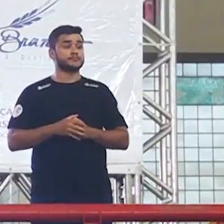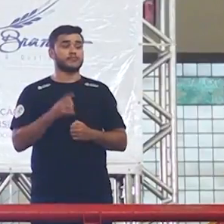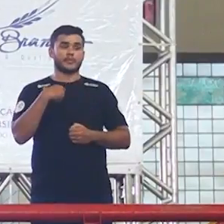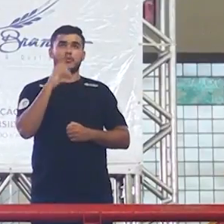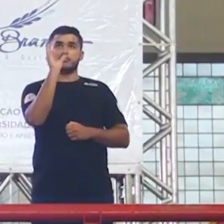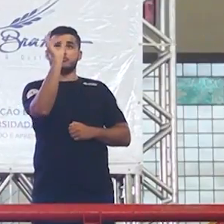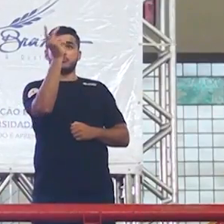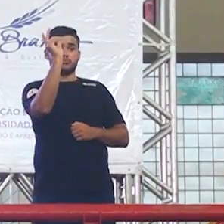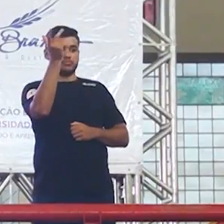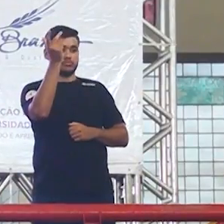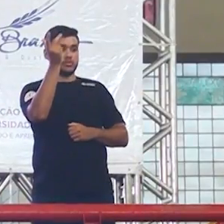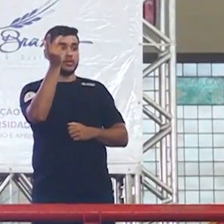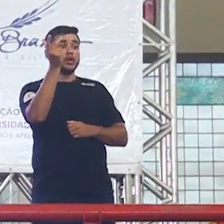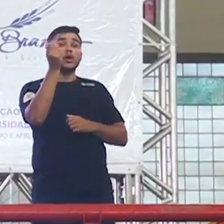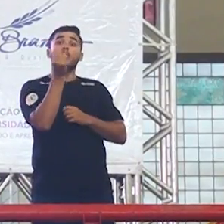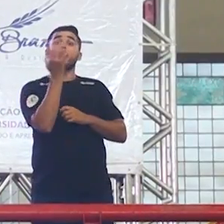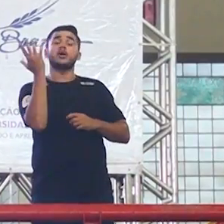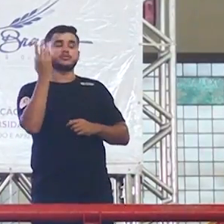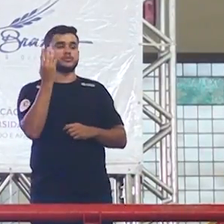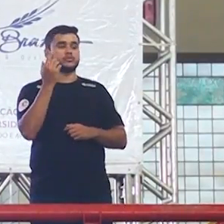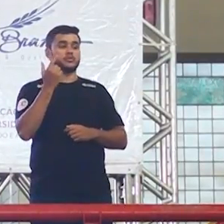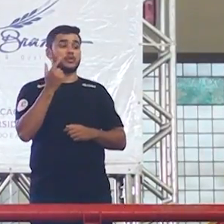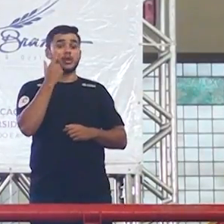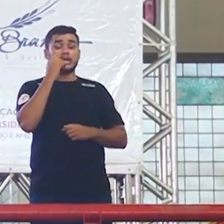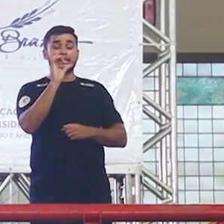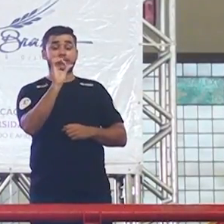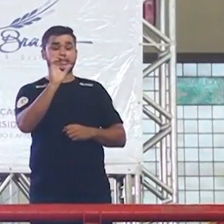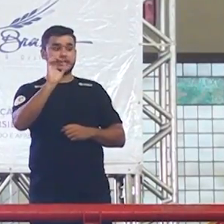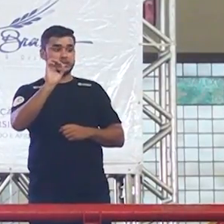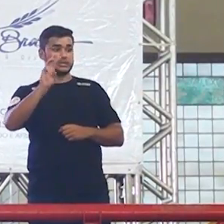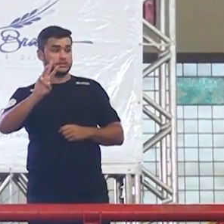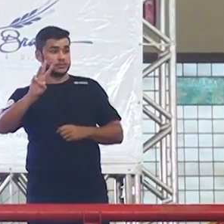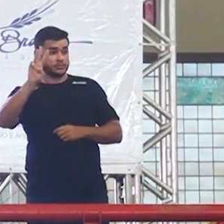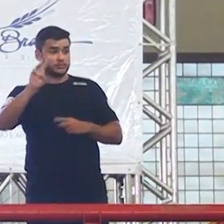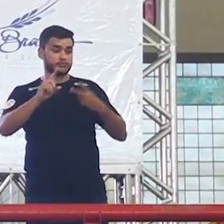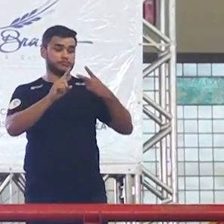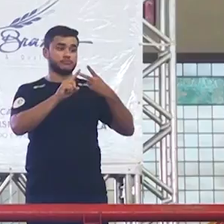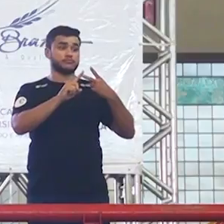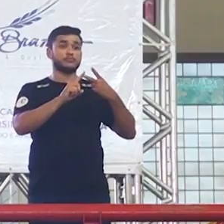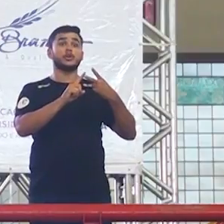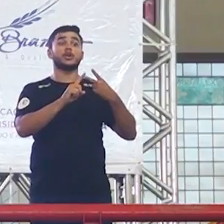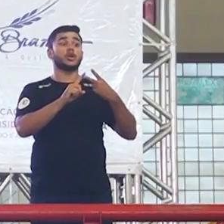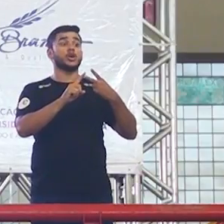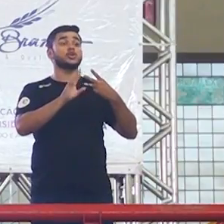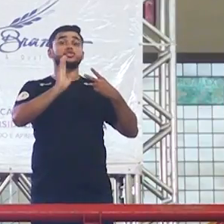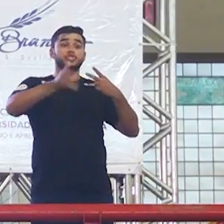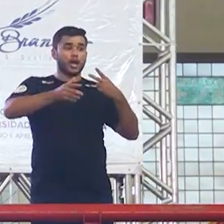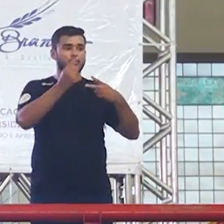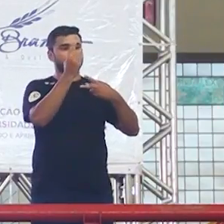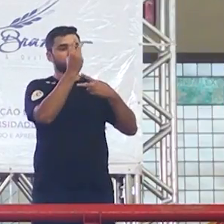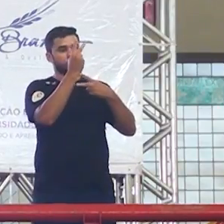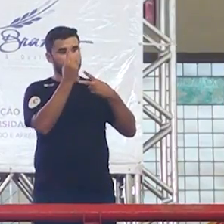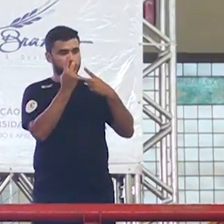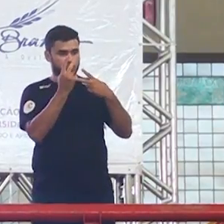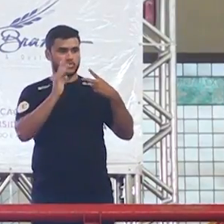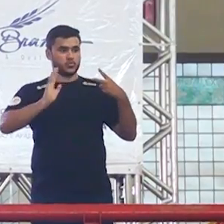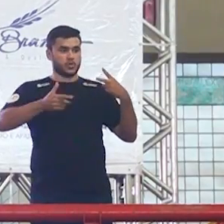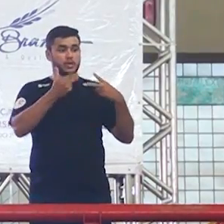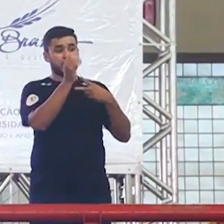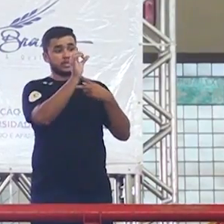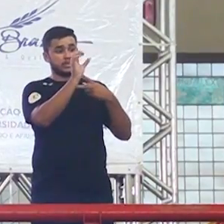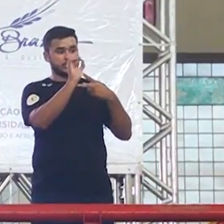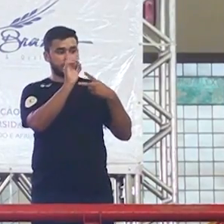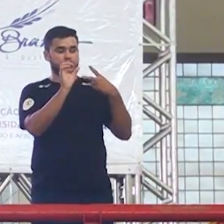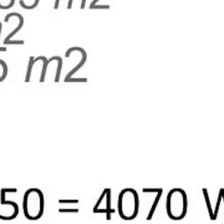2 lâmpadas de 60 watts e 2 lâmpadas de 100 watts. Eu preciso de 2 lâmpadas